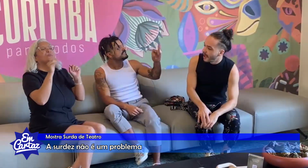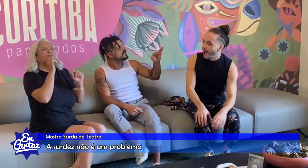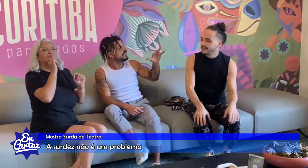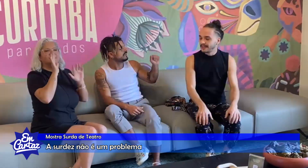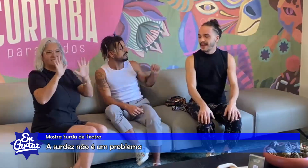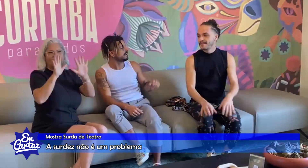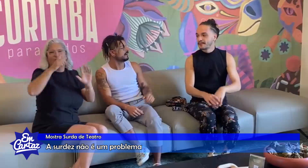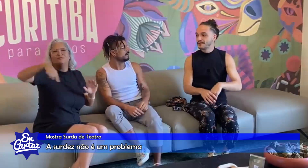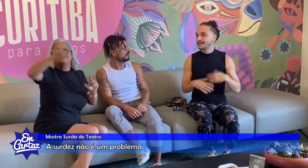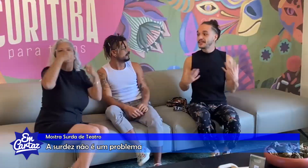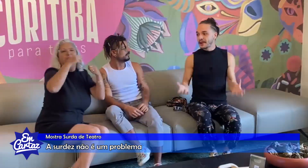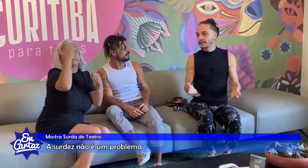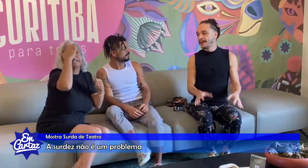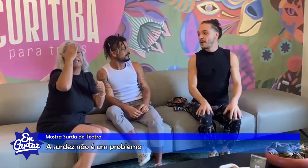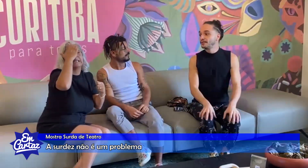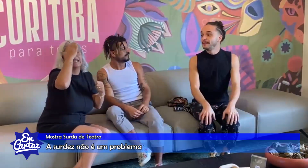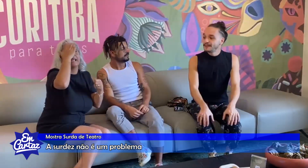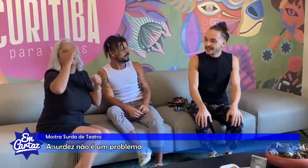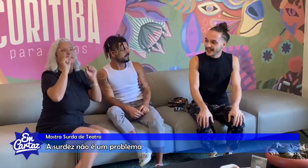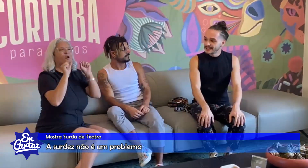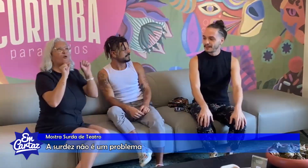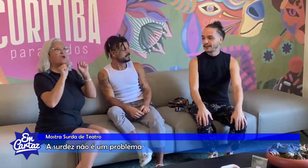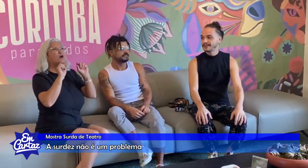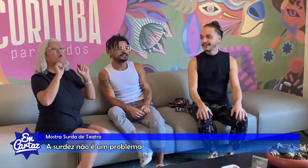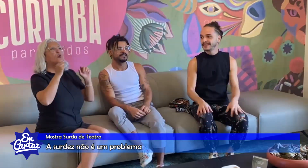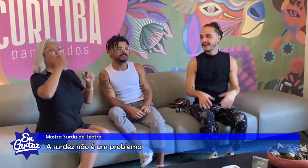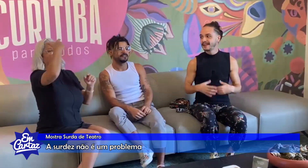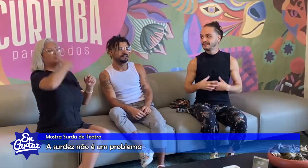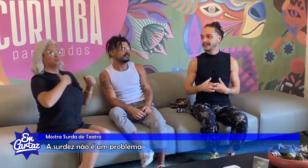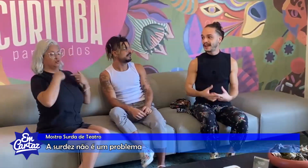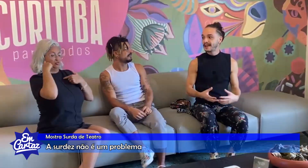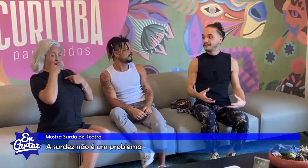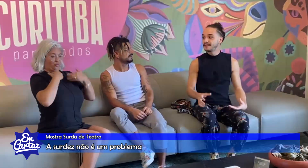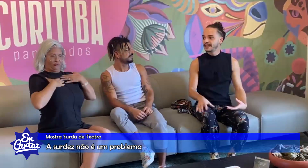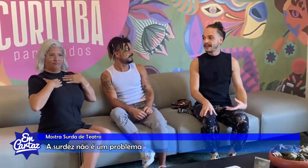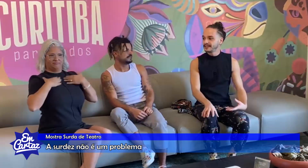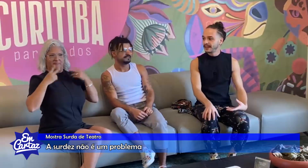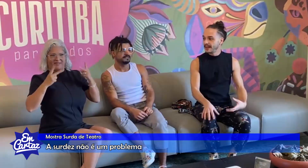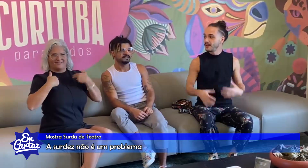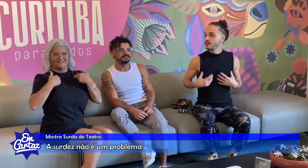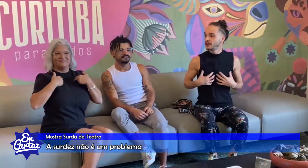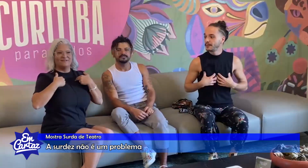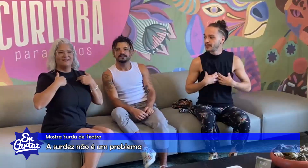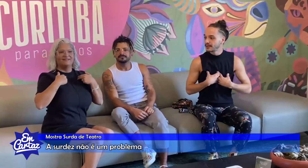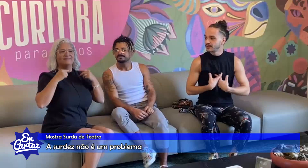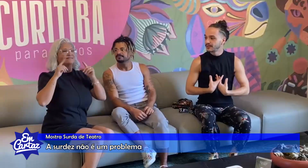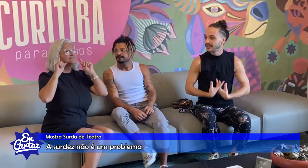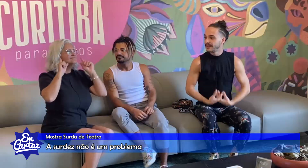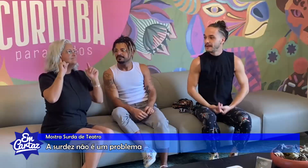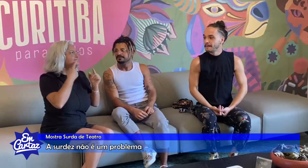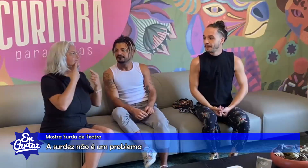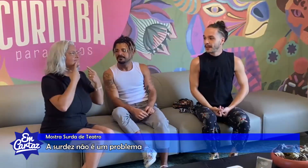Ah, o que vocês enxergam, né, como deficiência para nós é eficiência, né? Eu, enquanto pessoa surda,